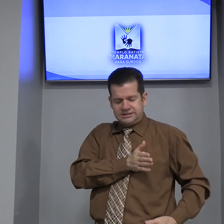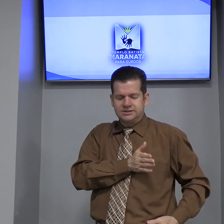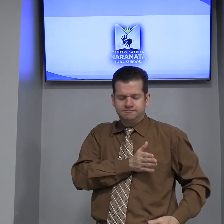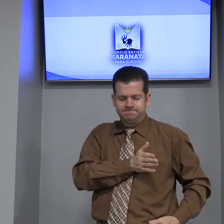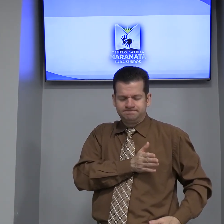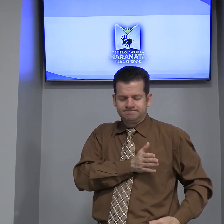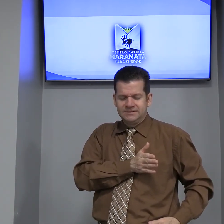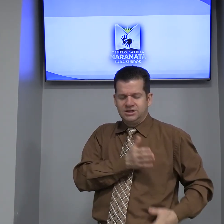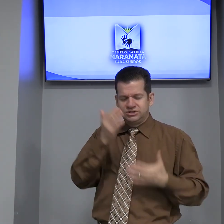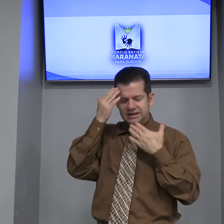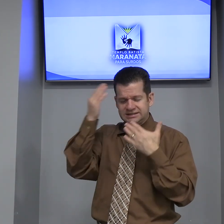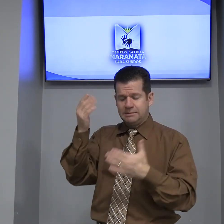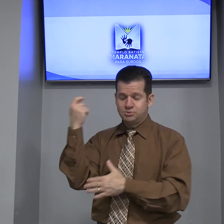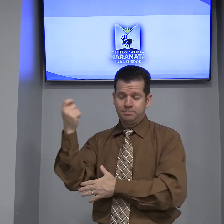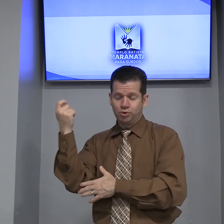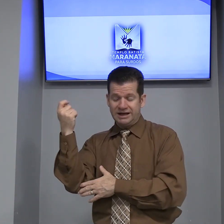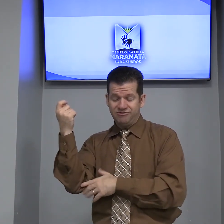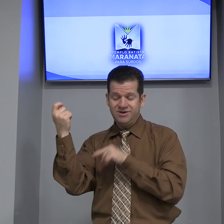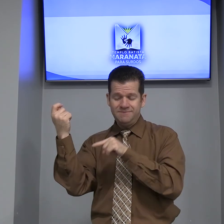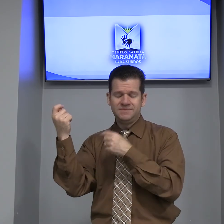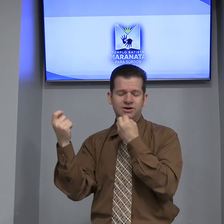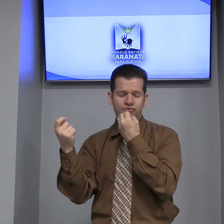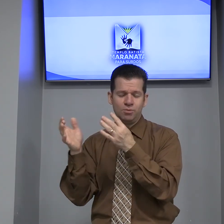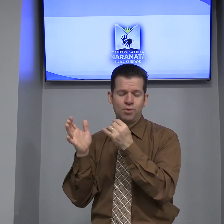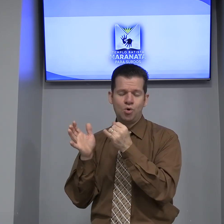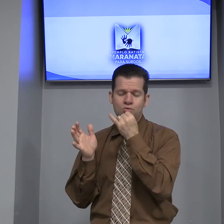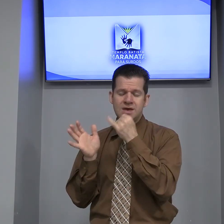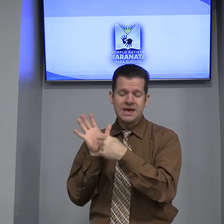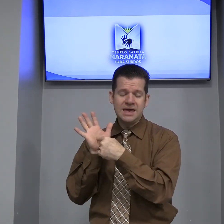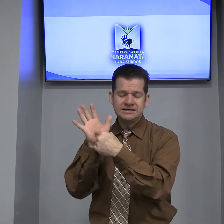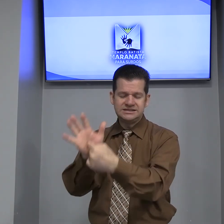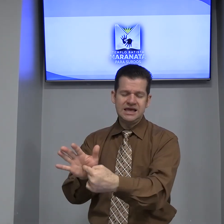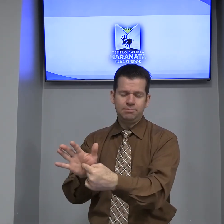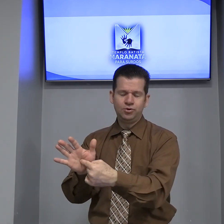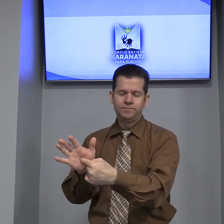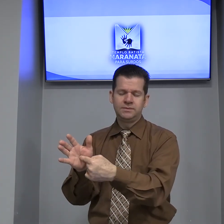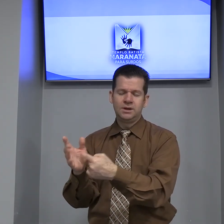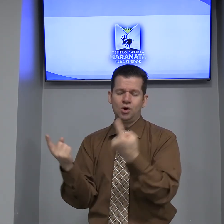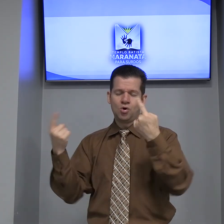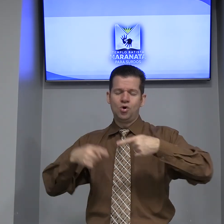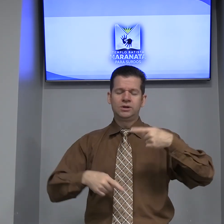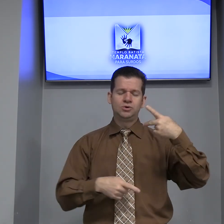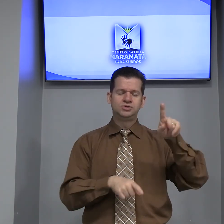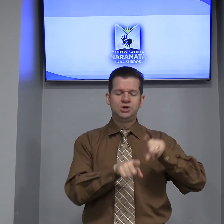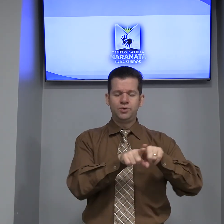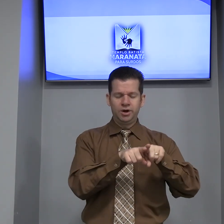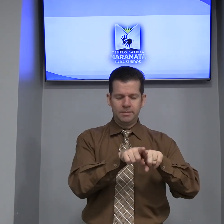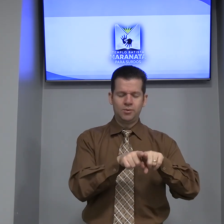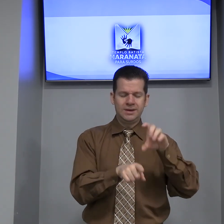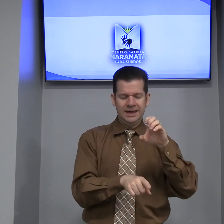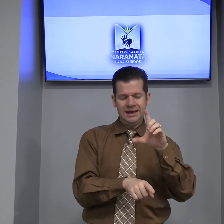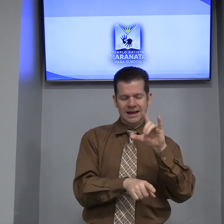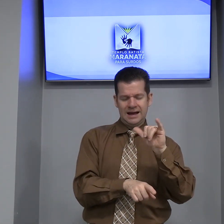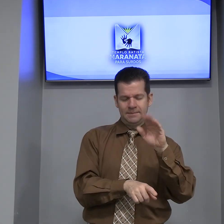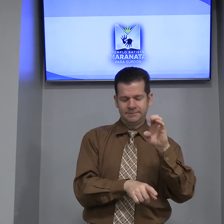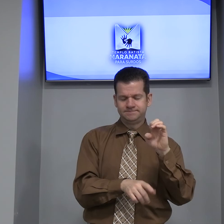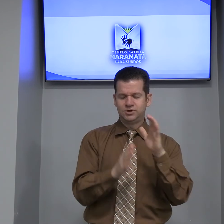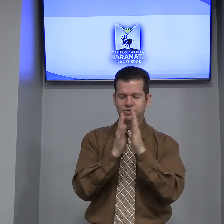coração. Te agradecemos por Davi, que foi um bom exemplo contra o seu irmão Eliabe. Nós oramos